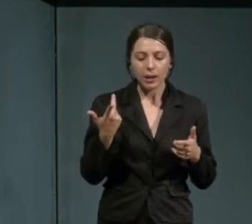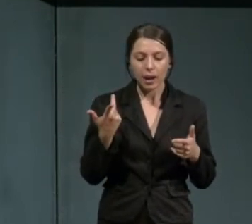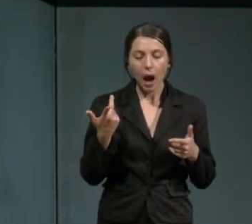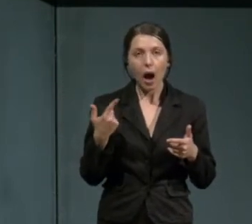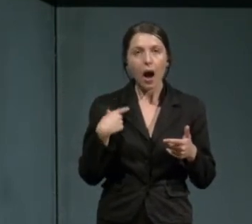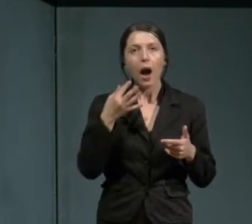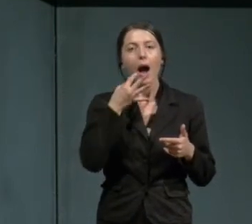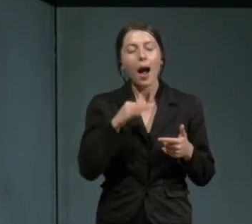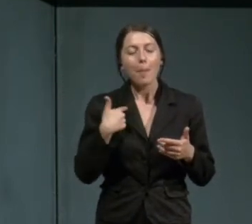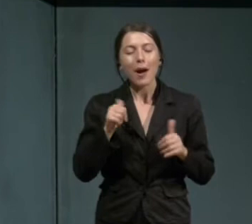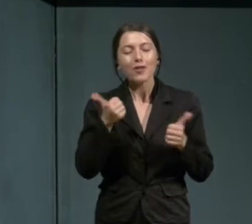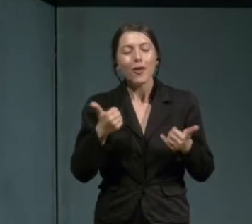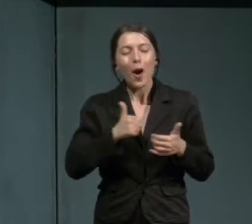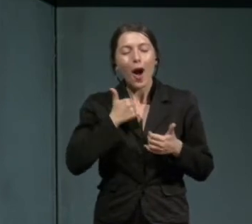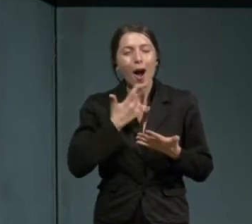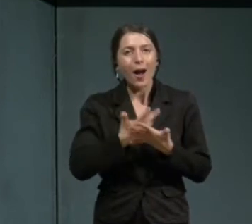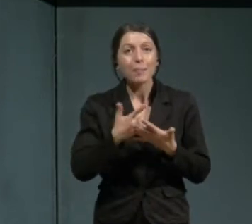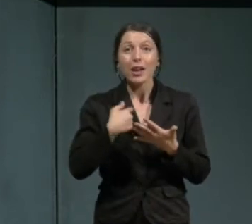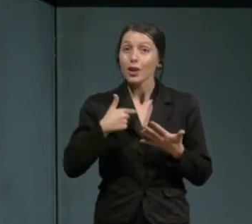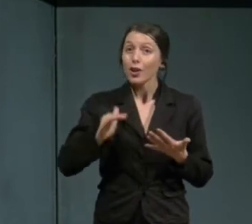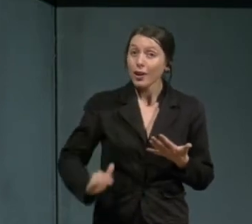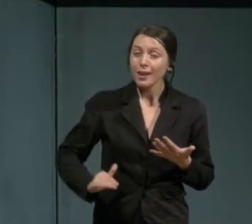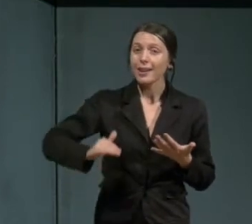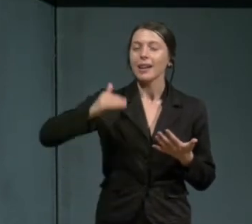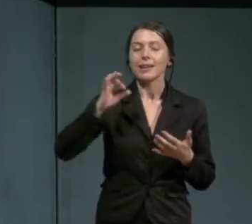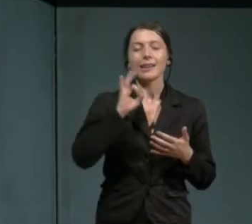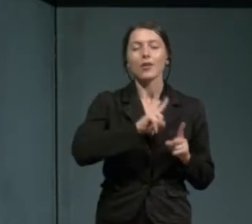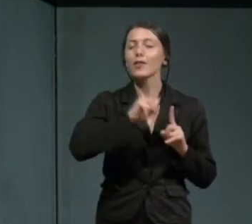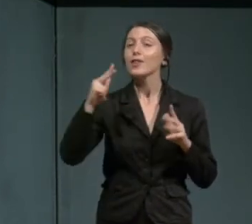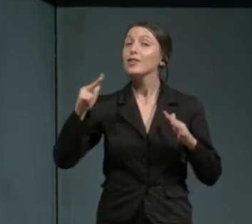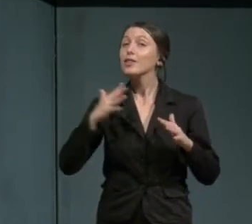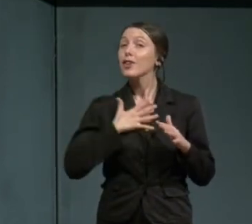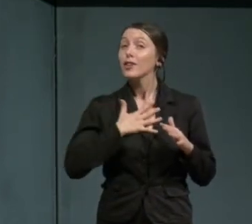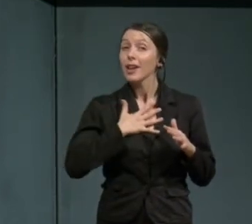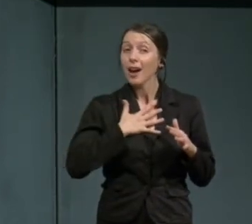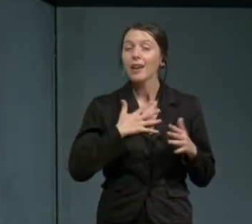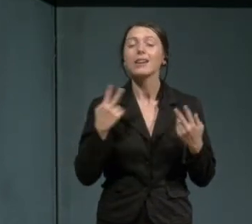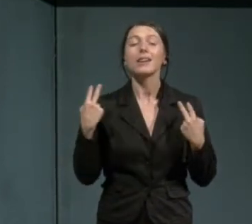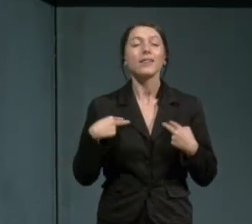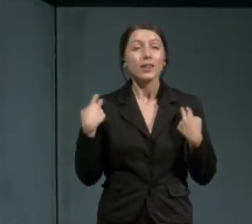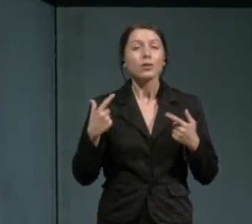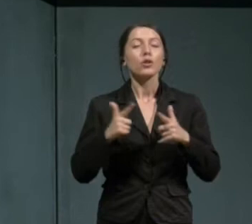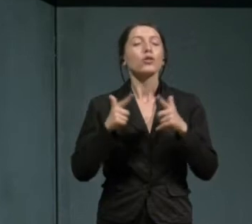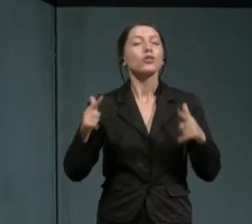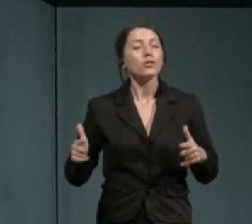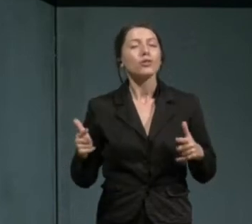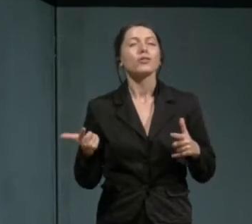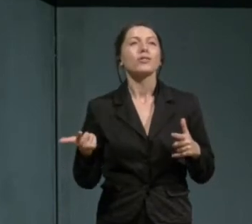io sono cresciuta da 0 a 18 anni ho vissuto in una città